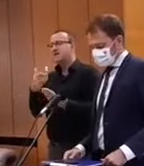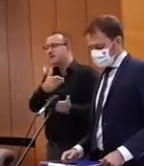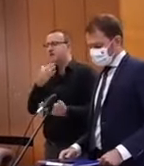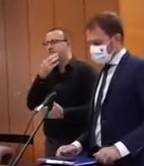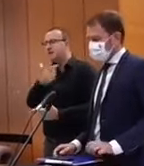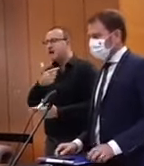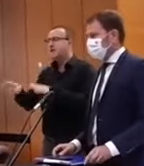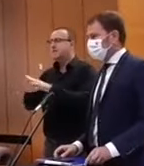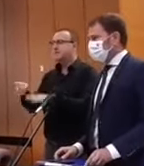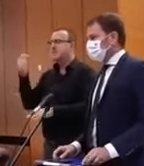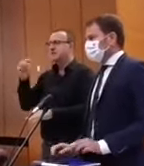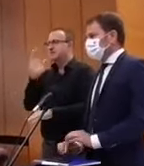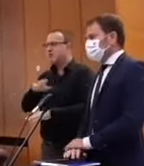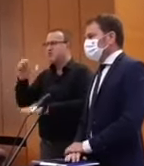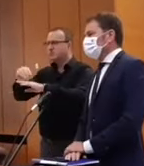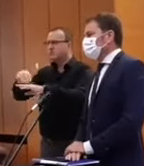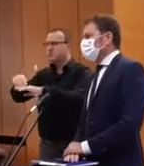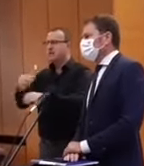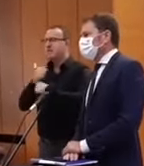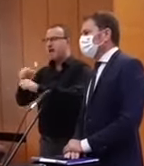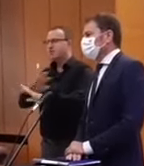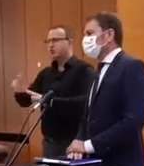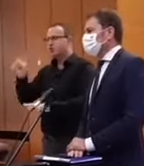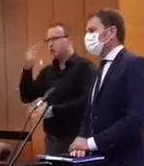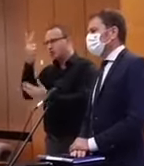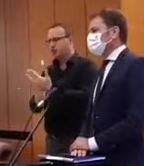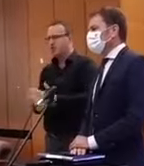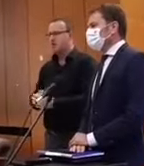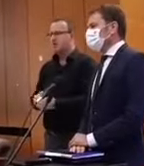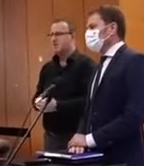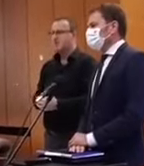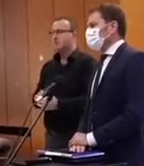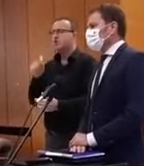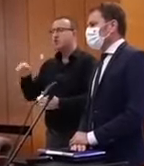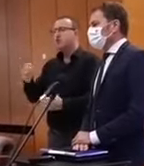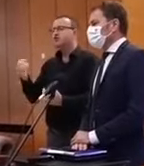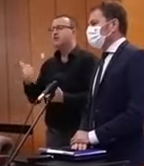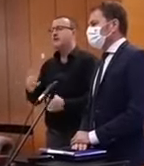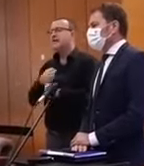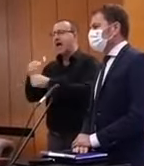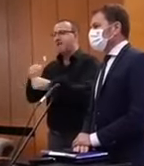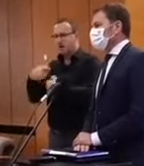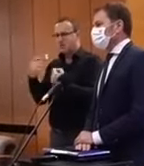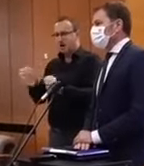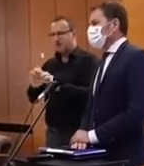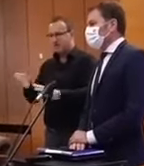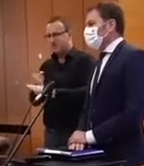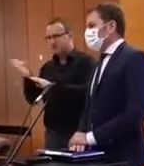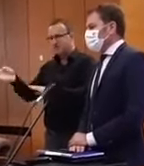viacero pripomienok, to nám je v druhom čítaní, čiže čo to ide, je priechodný vôbec tento rozhod, ktorý sa to